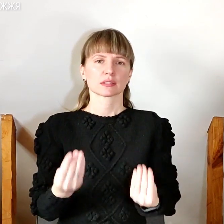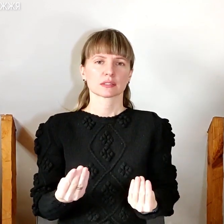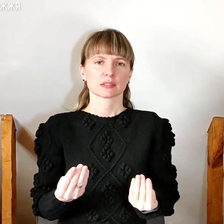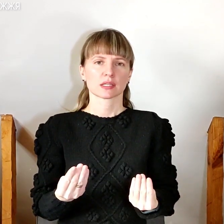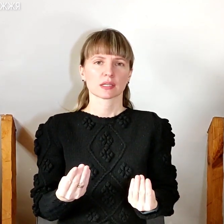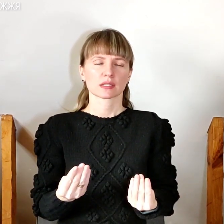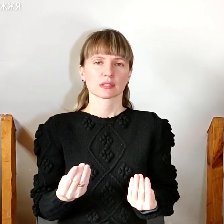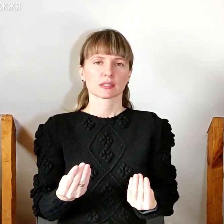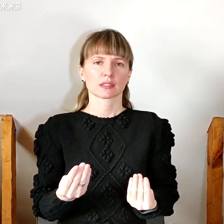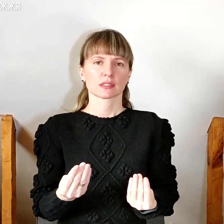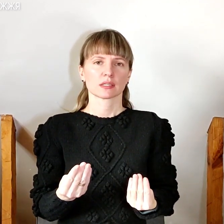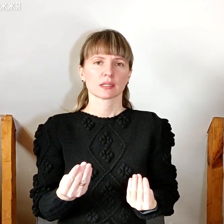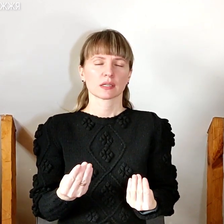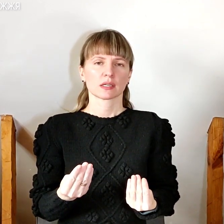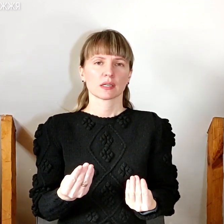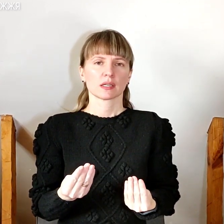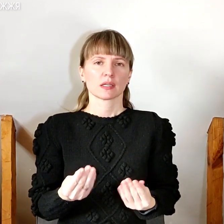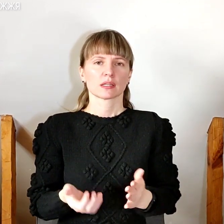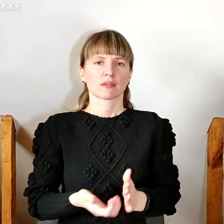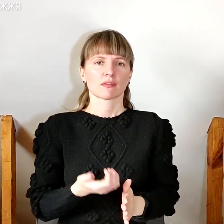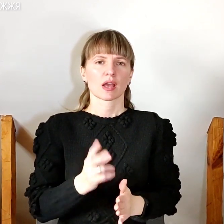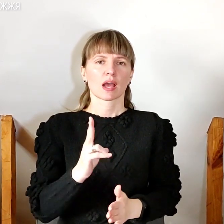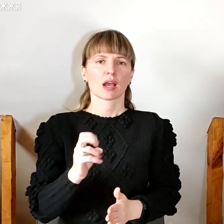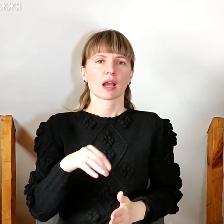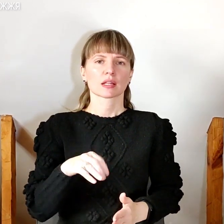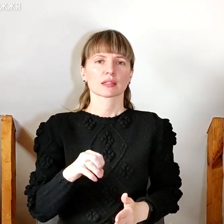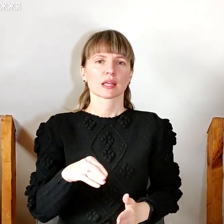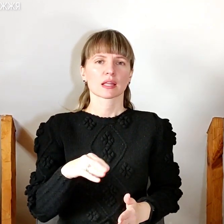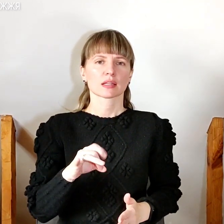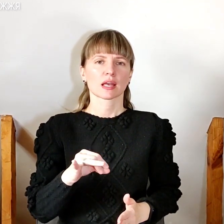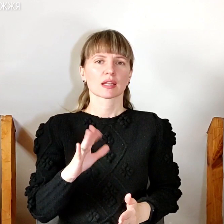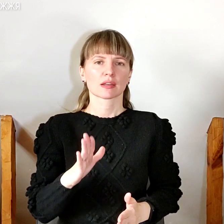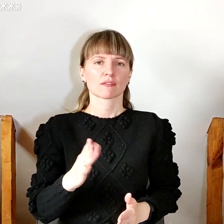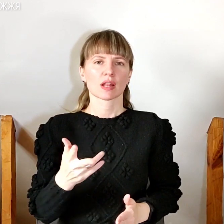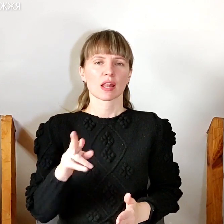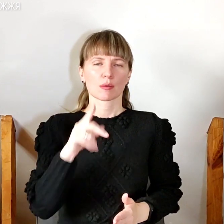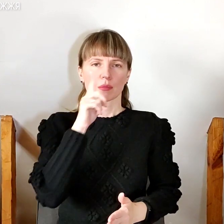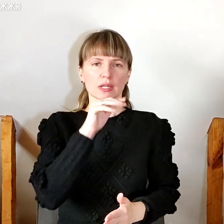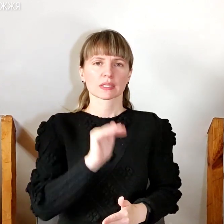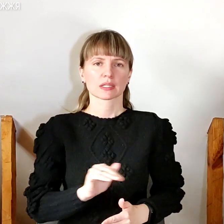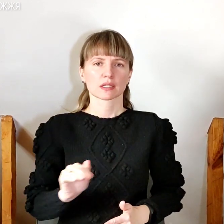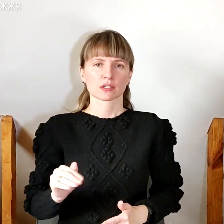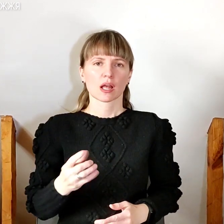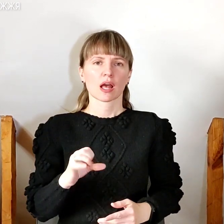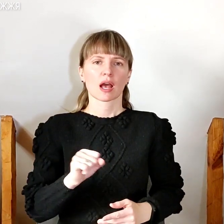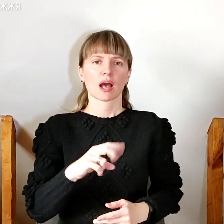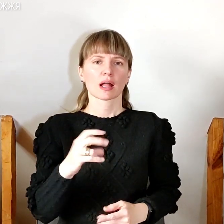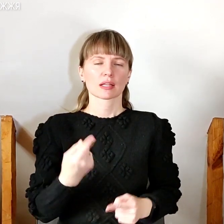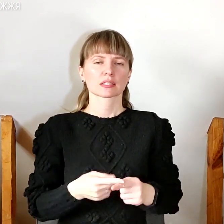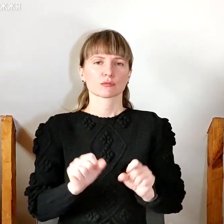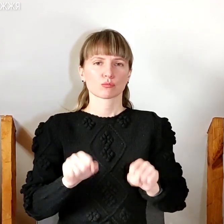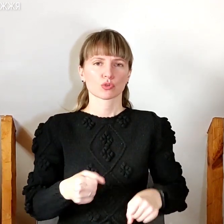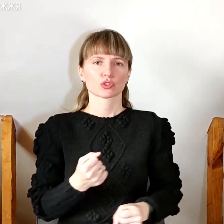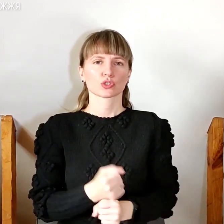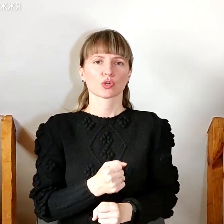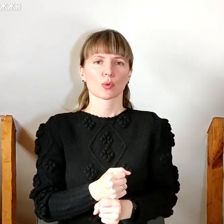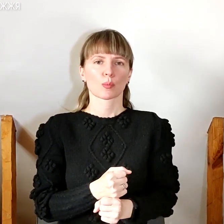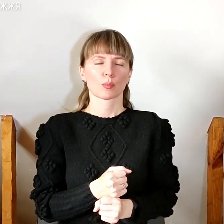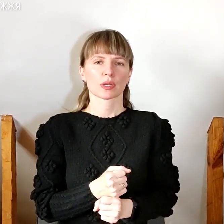катетерів не вистачає для маленьких діточок, але це можна зробити тільки